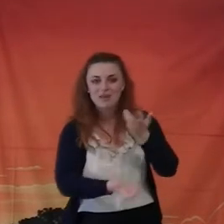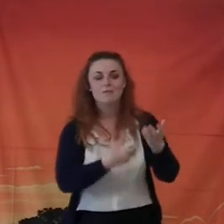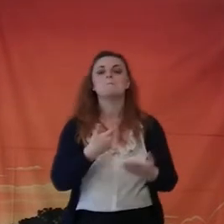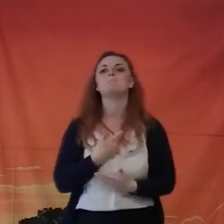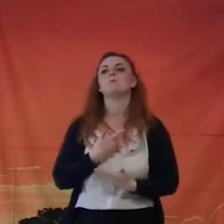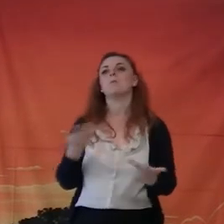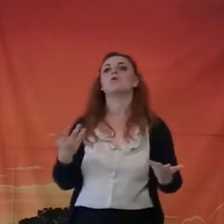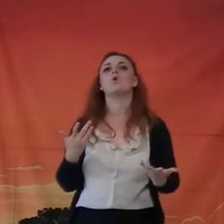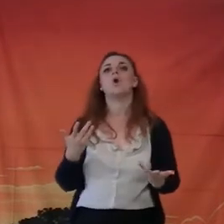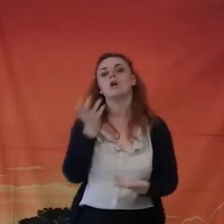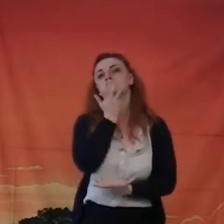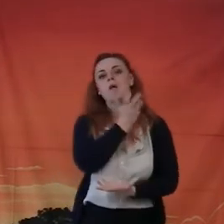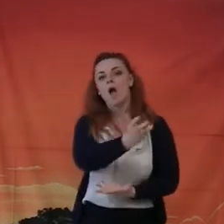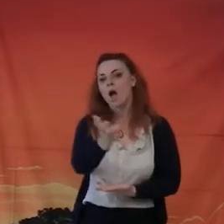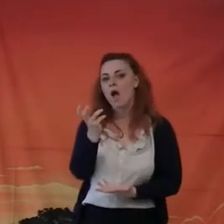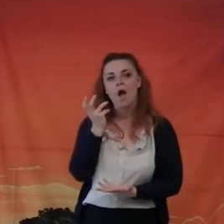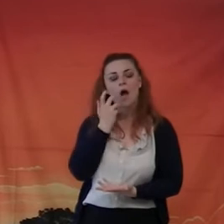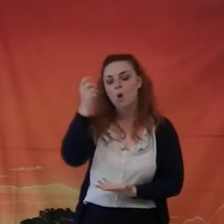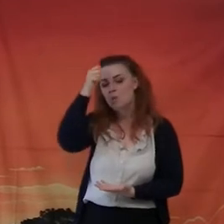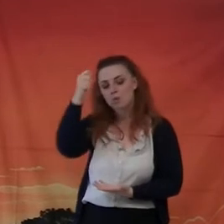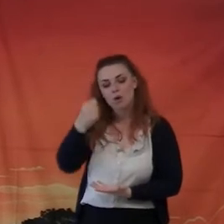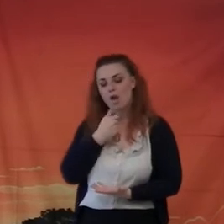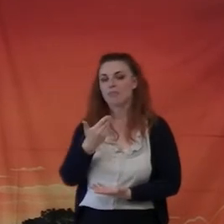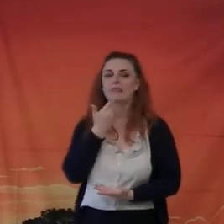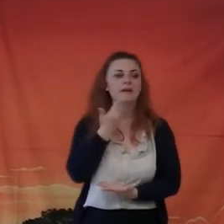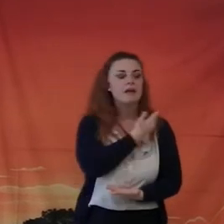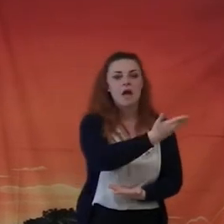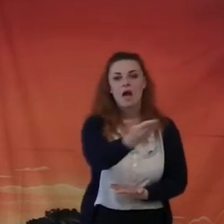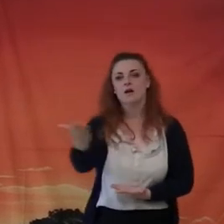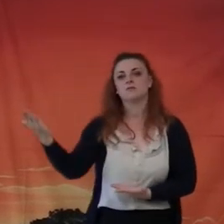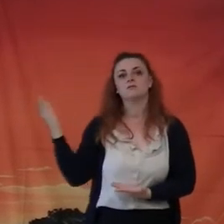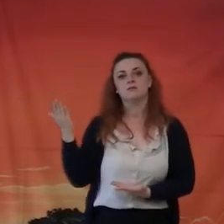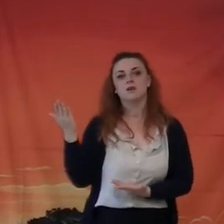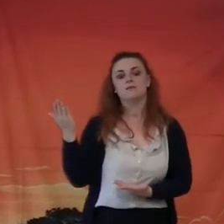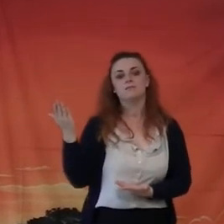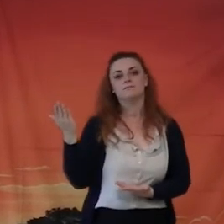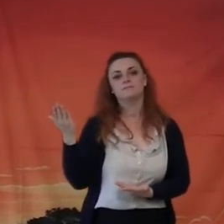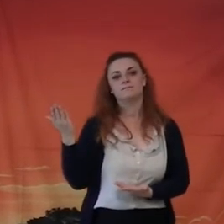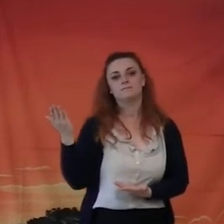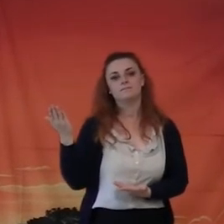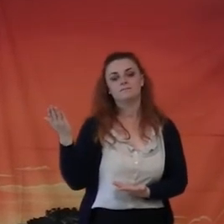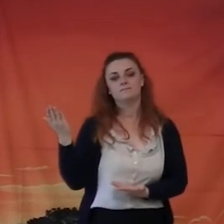non saremmo potuti essere lì se voi non fosse stato,